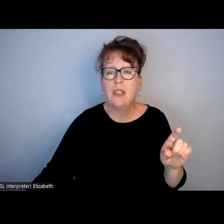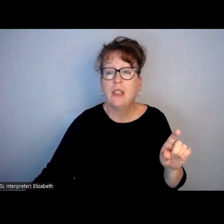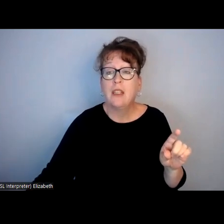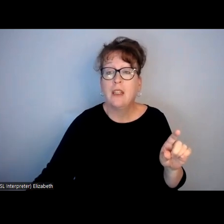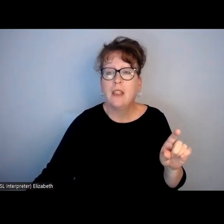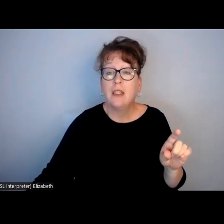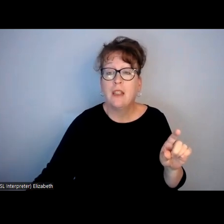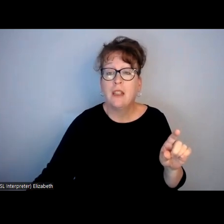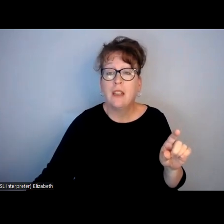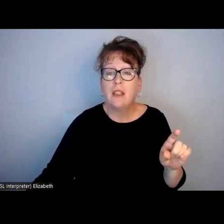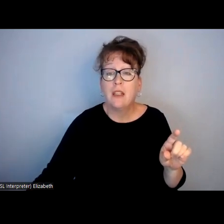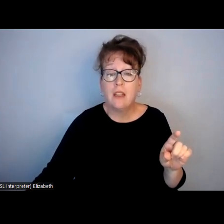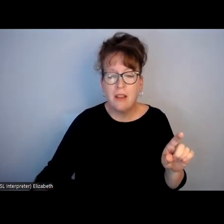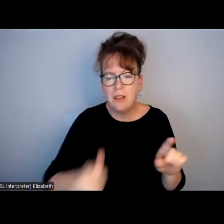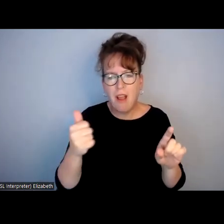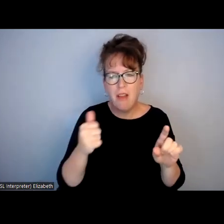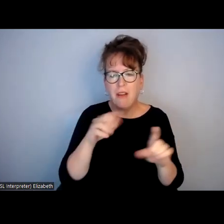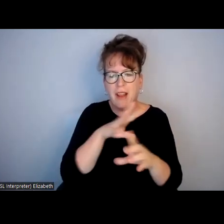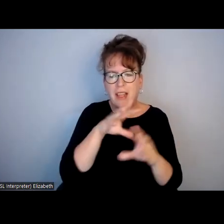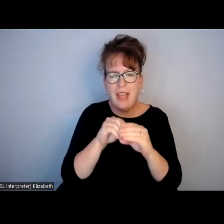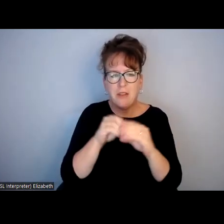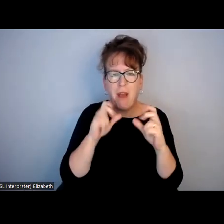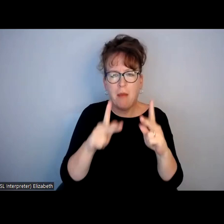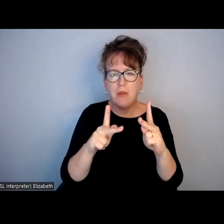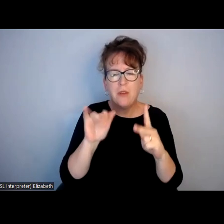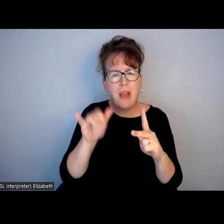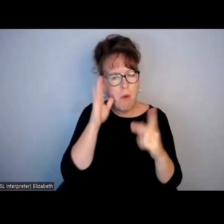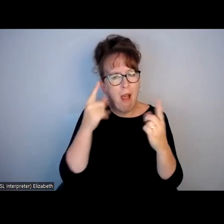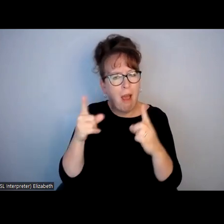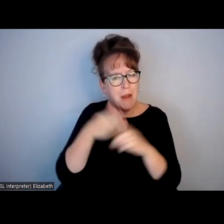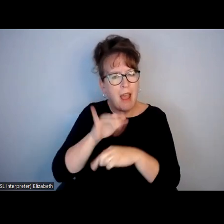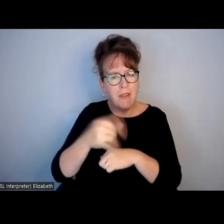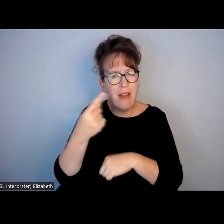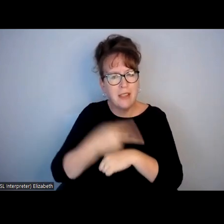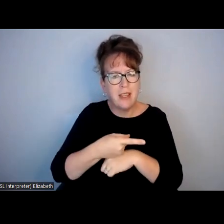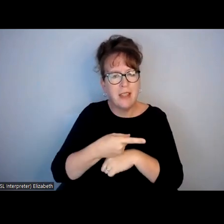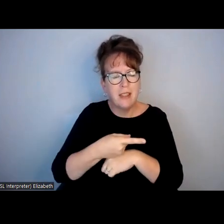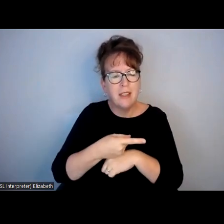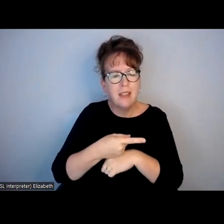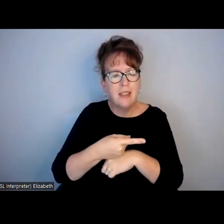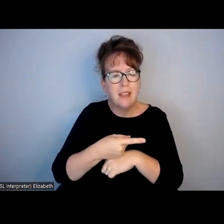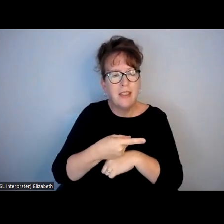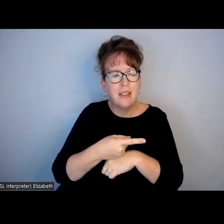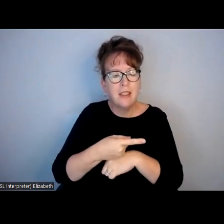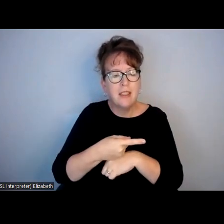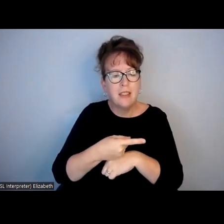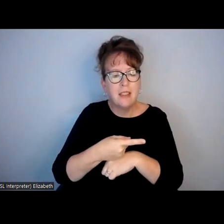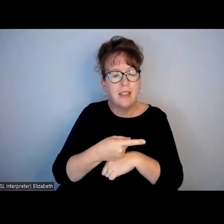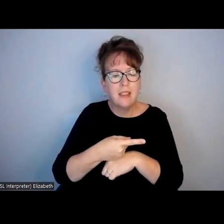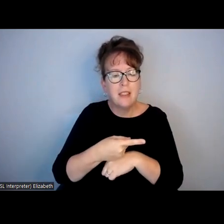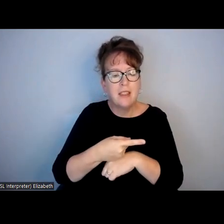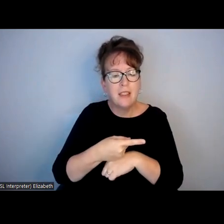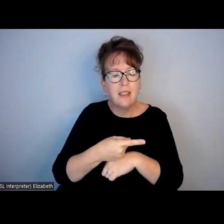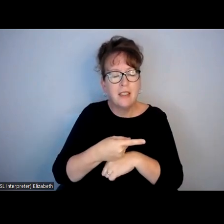gobernadora Así que tal vez hay otras oportunidades de participación de la